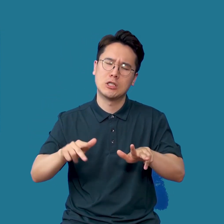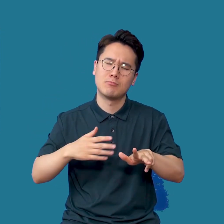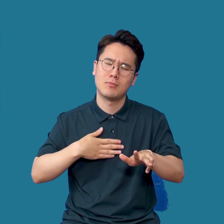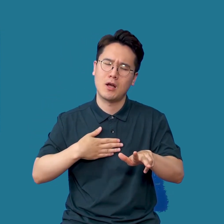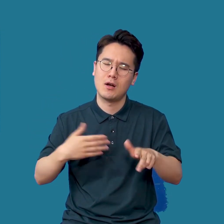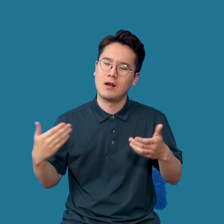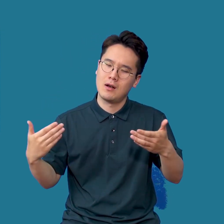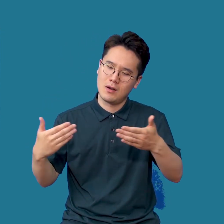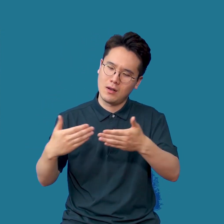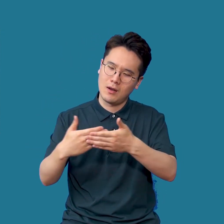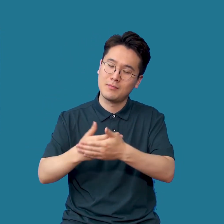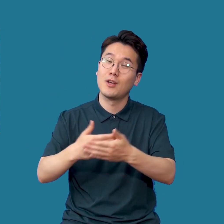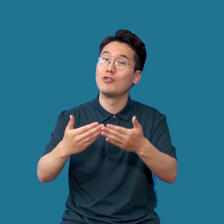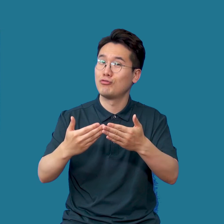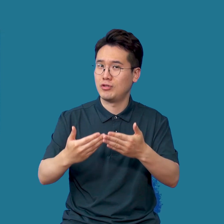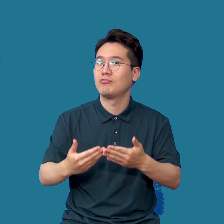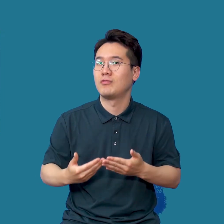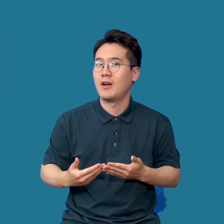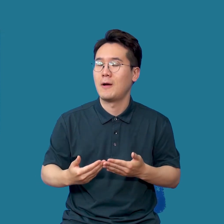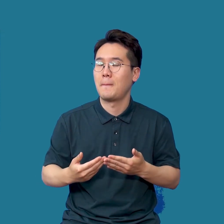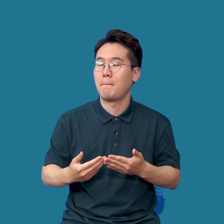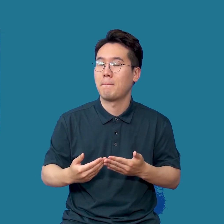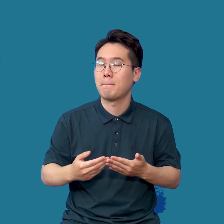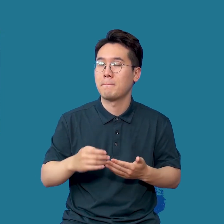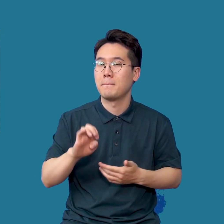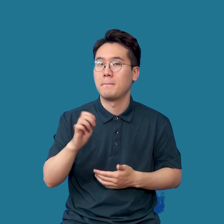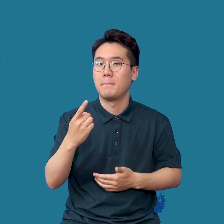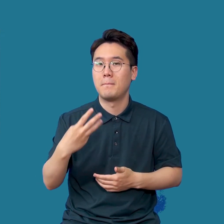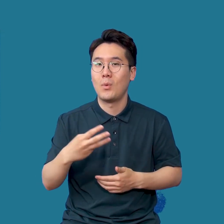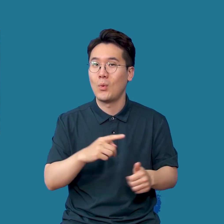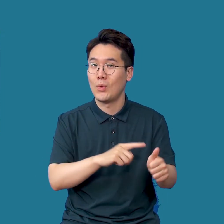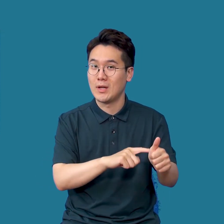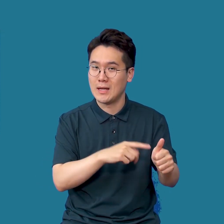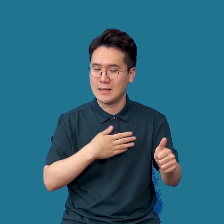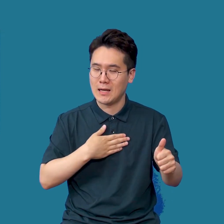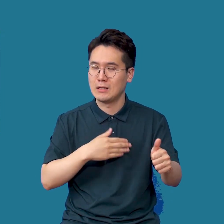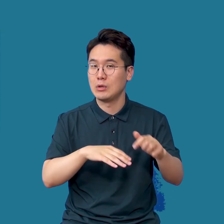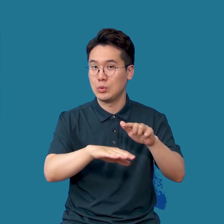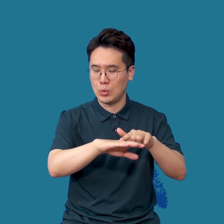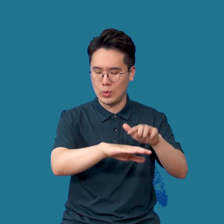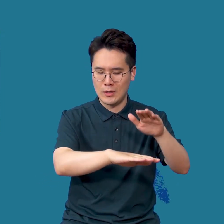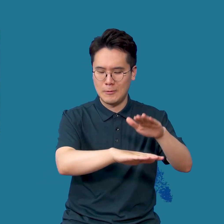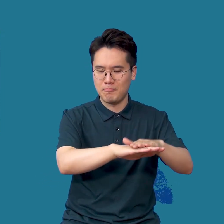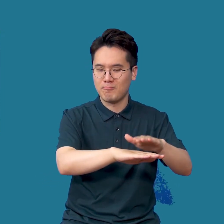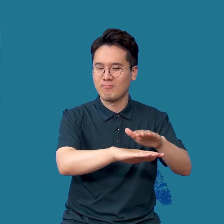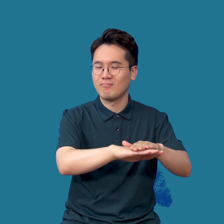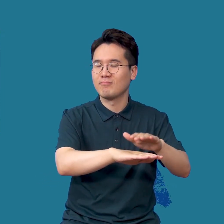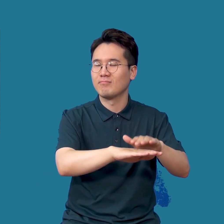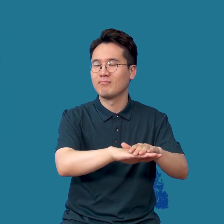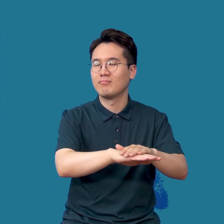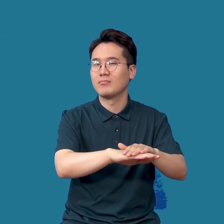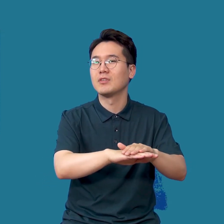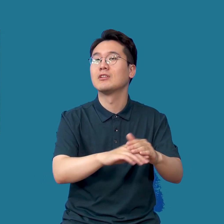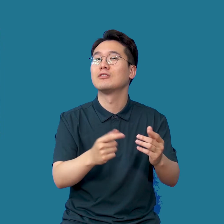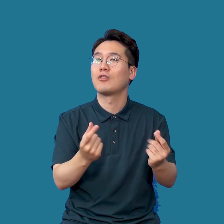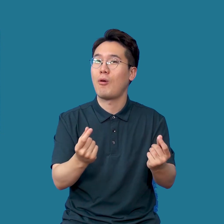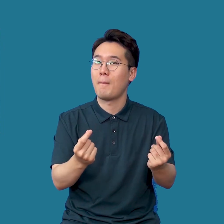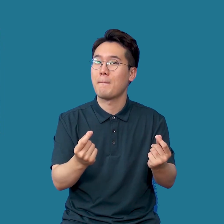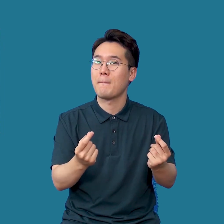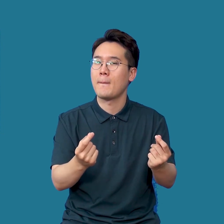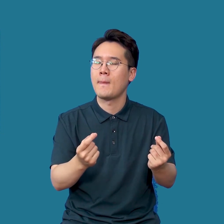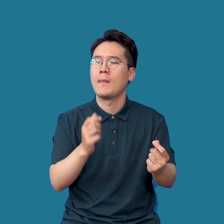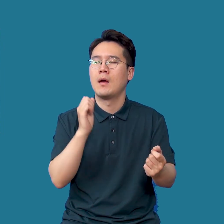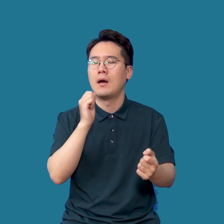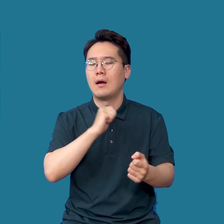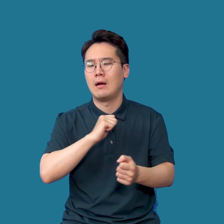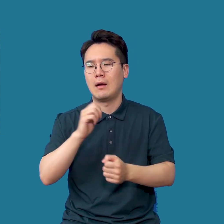손을 토닥토닥 토닥여 주듯이 남자가 여자의 두들기는 손을 따뜻하게 감싸주듯이 하나님도